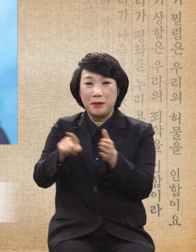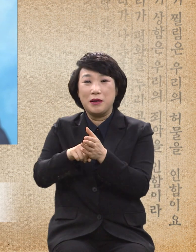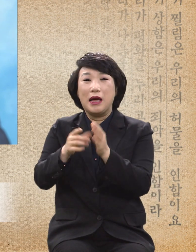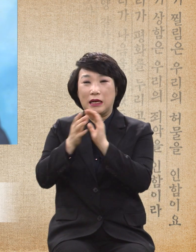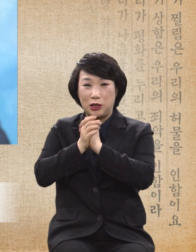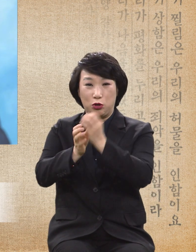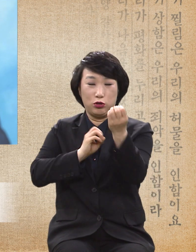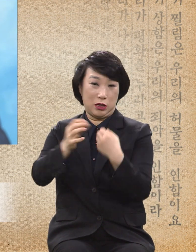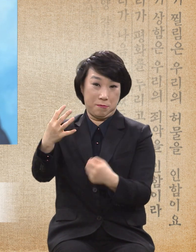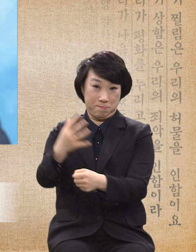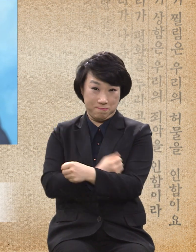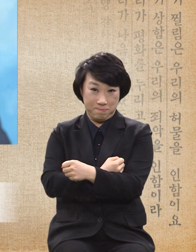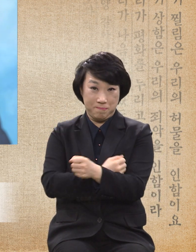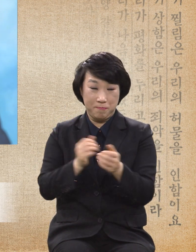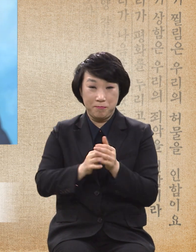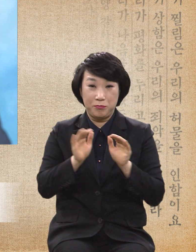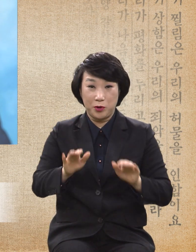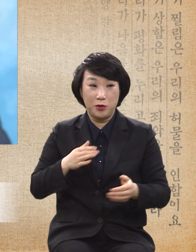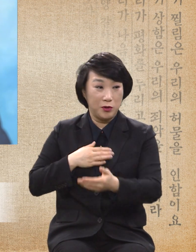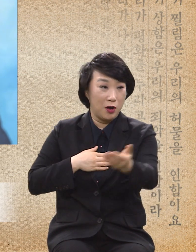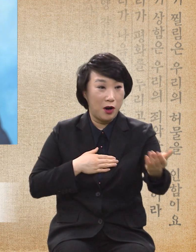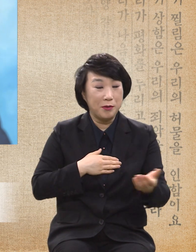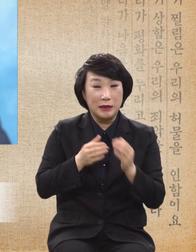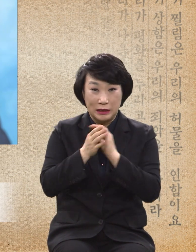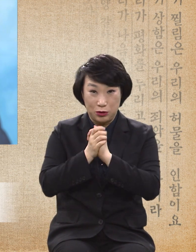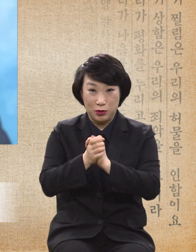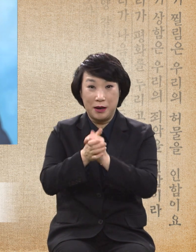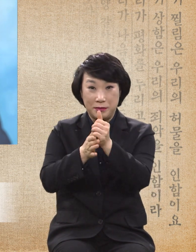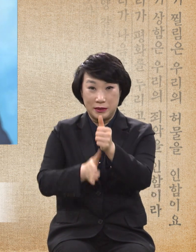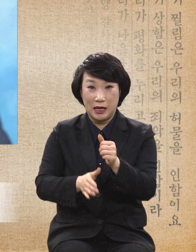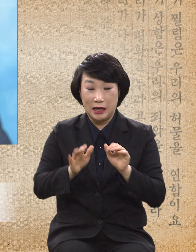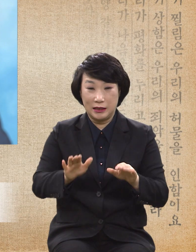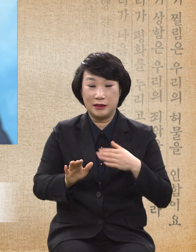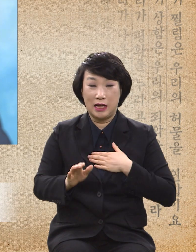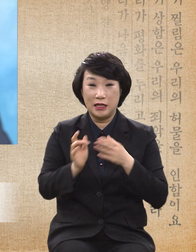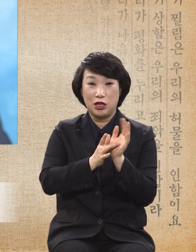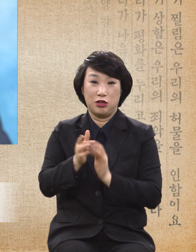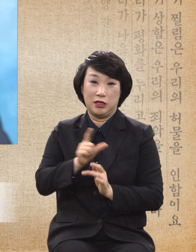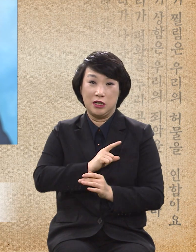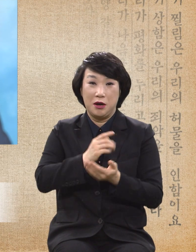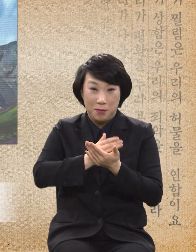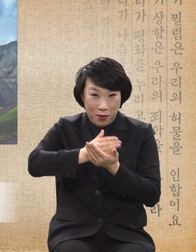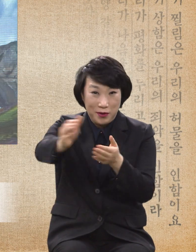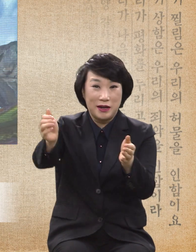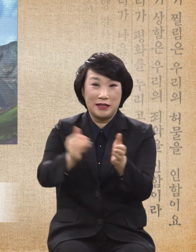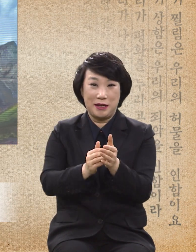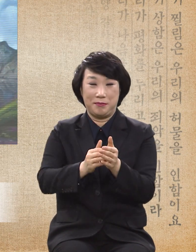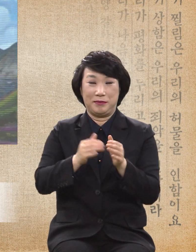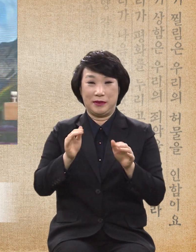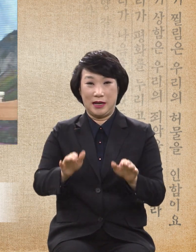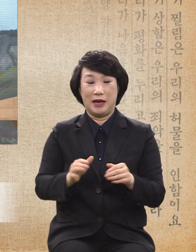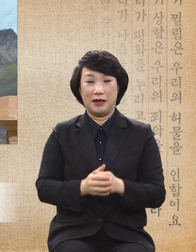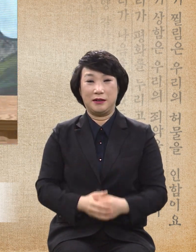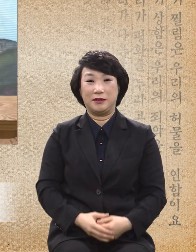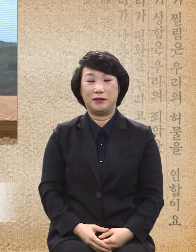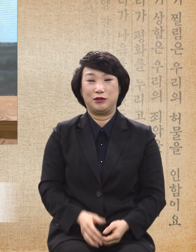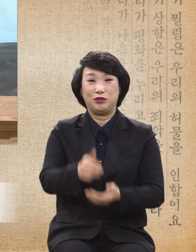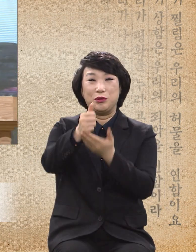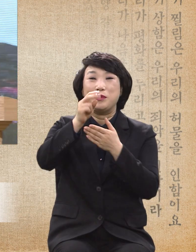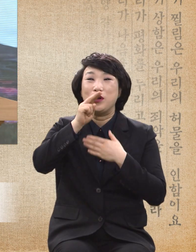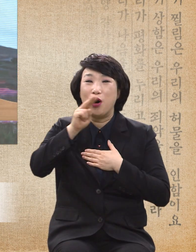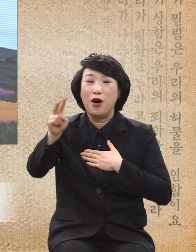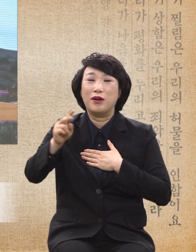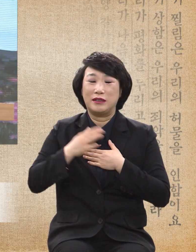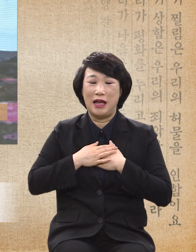역사함이 크다. 오늘 당신들은 기도하라. 나는 예수 이름으로 몰아내버릴 것이다.